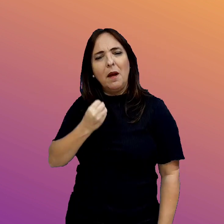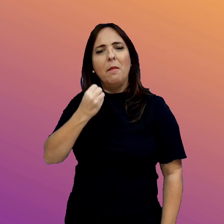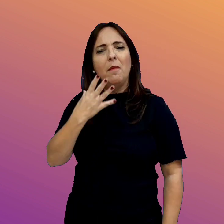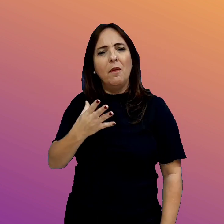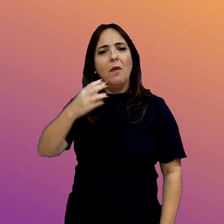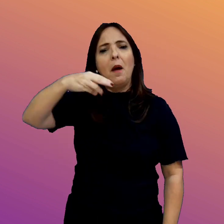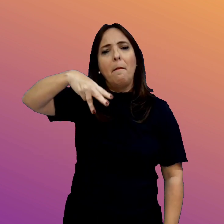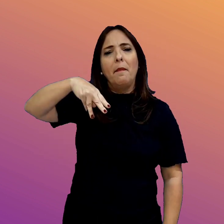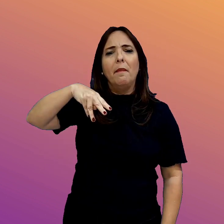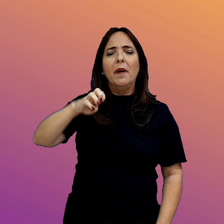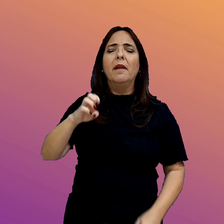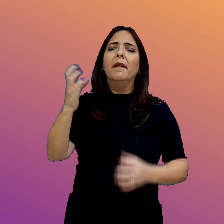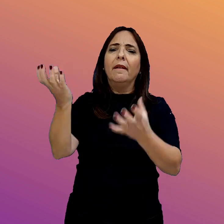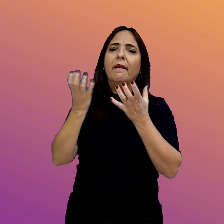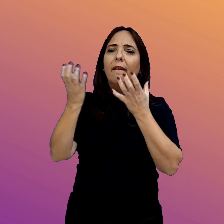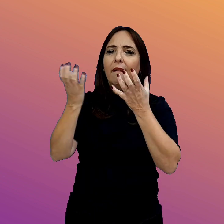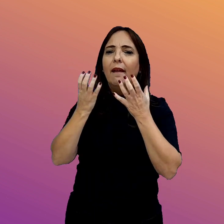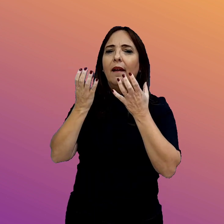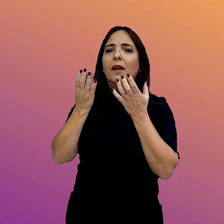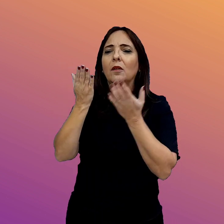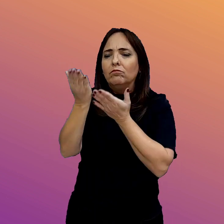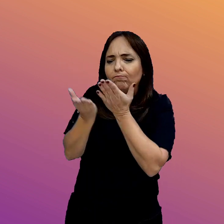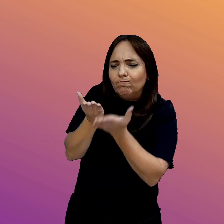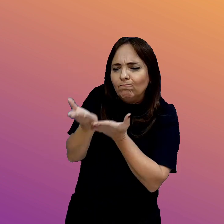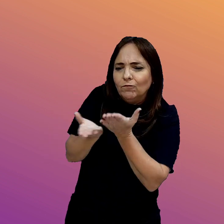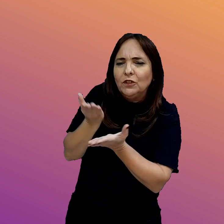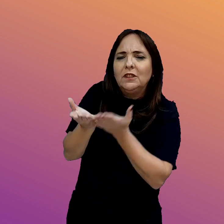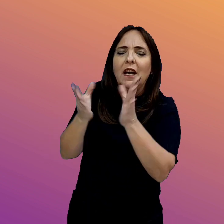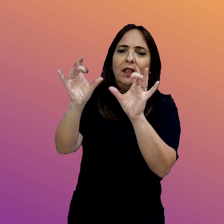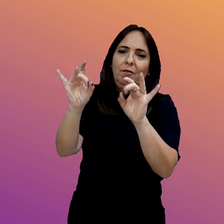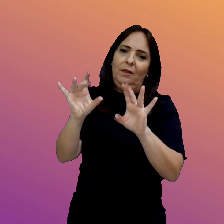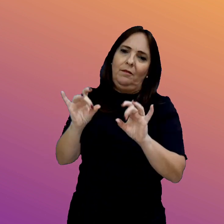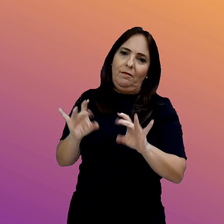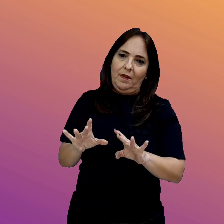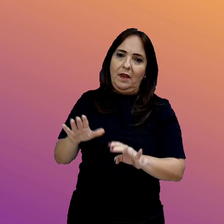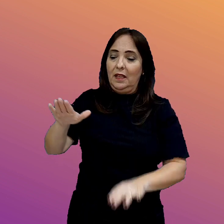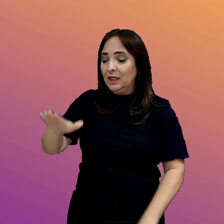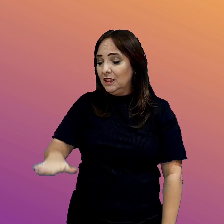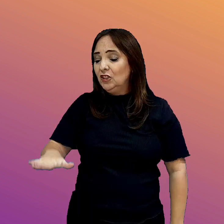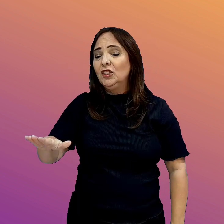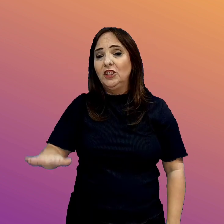uma forma especial. E as nossas crianças estão